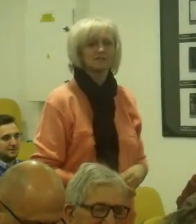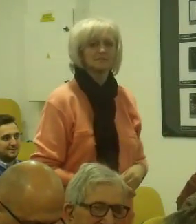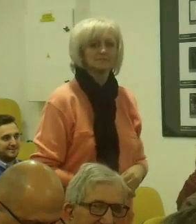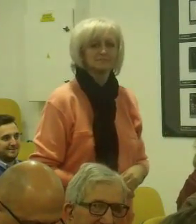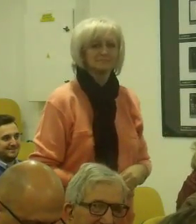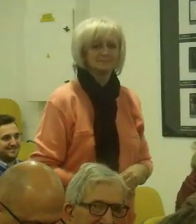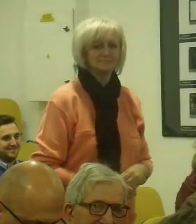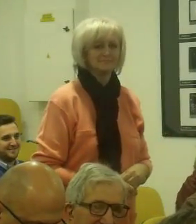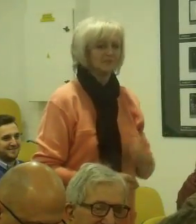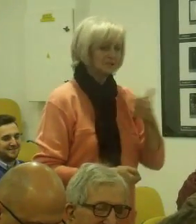iz dva razloga.